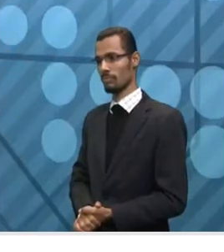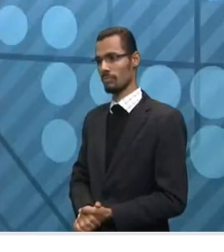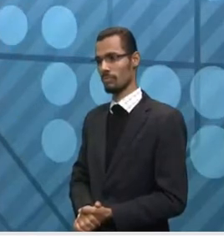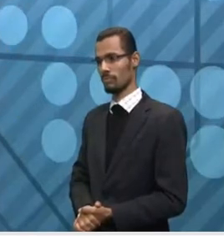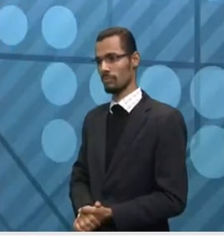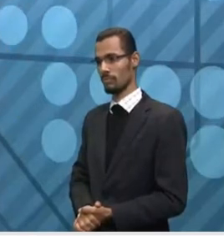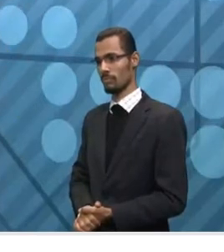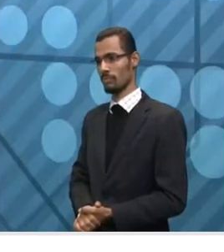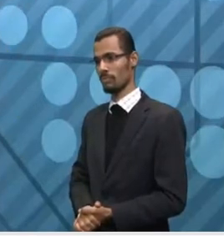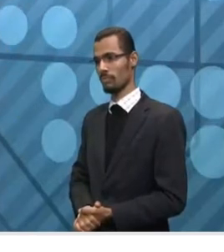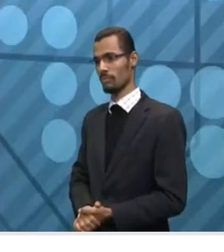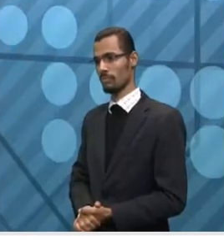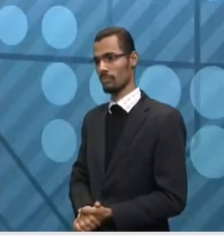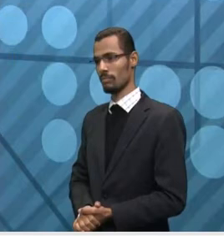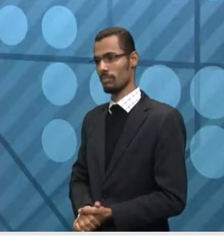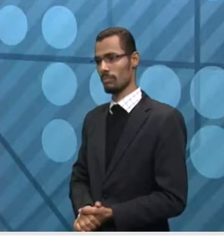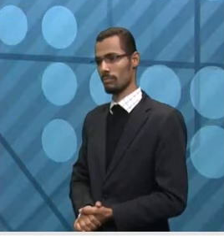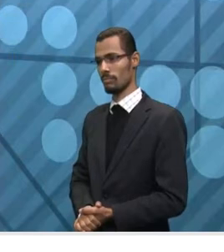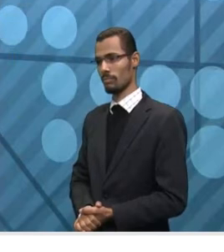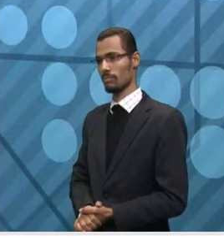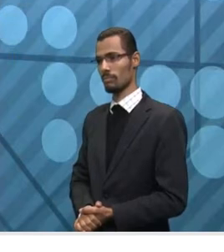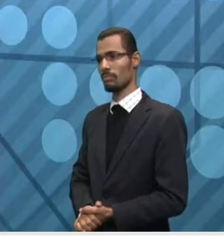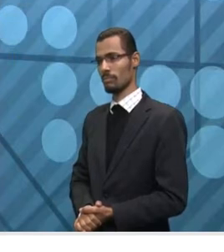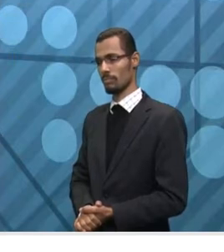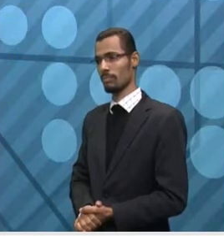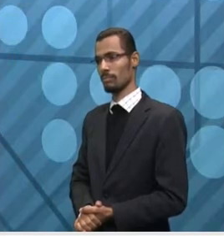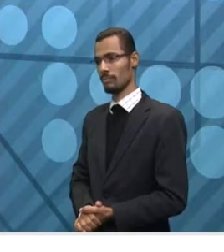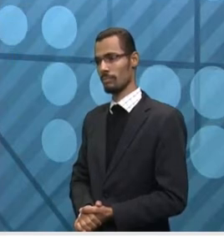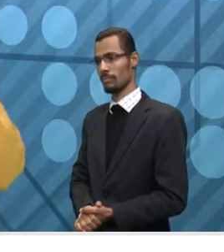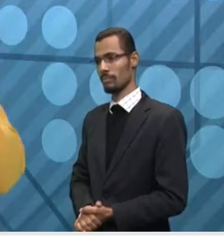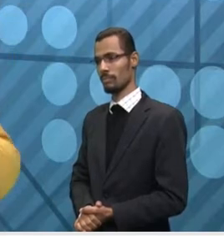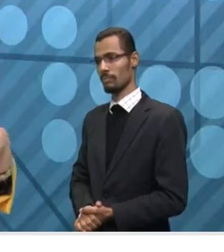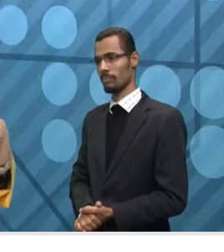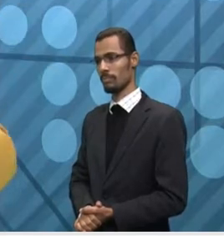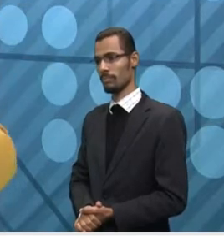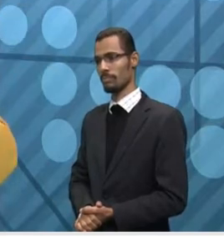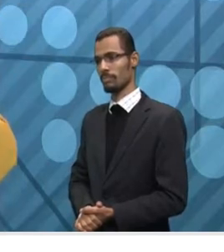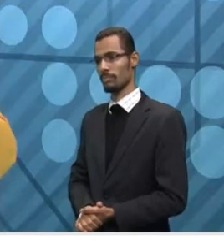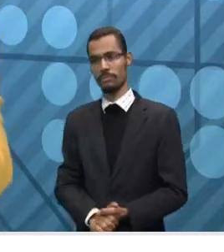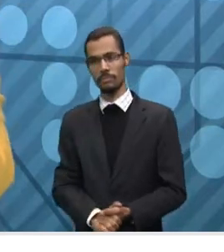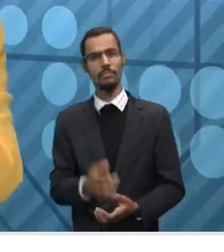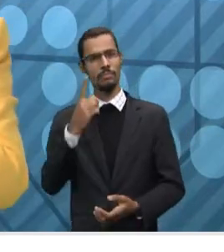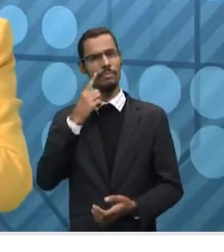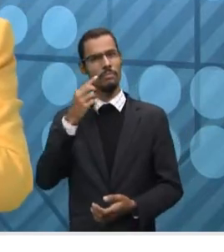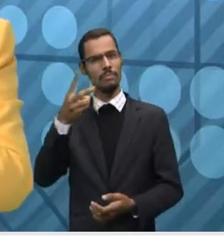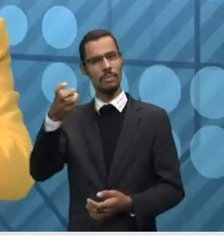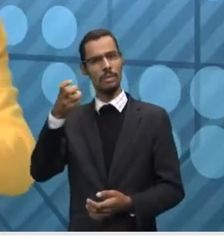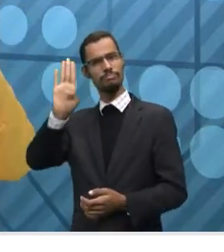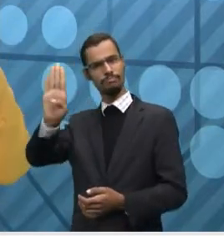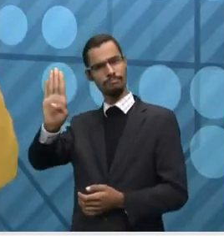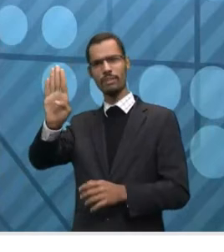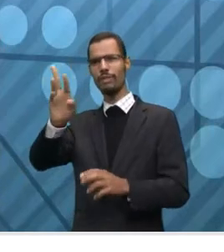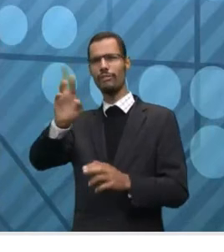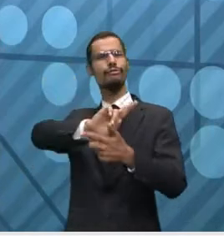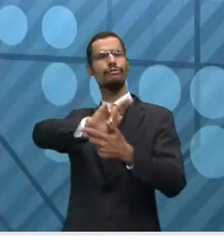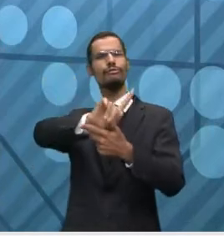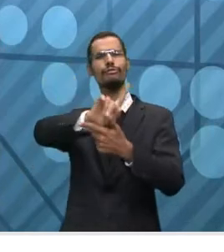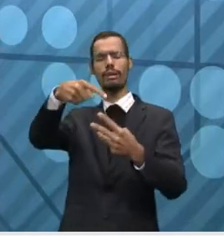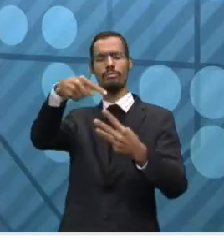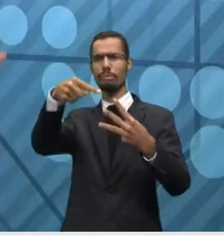né? Assim, a mesma configuração de mãos, abrir e fechar. Então, você pode observar que com essa configuração de mãos, nós